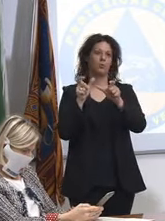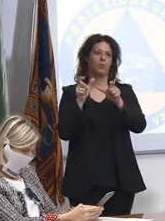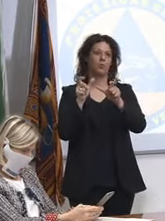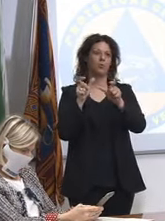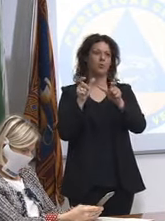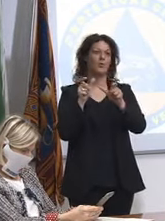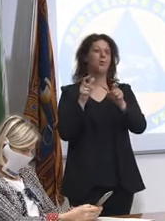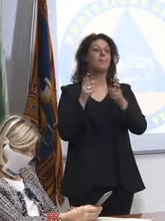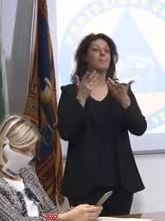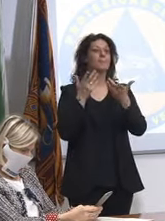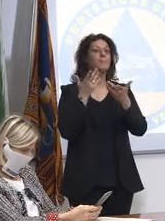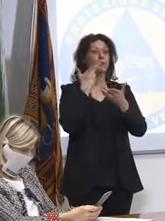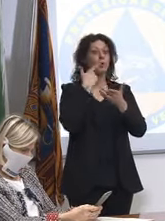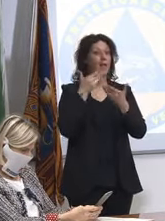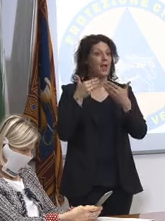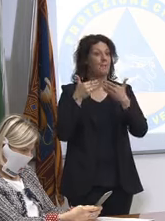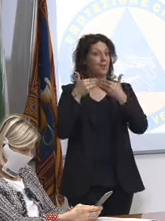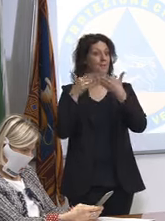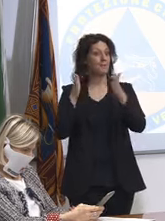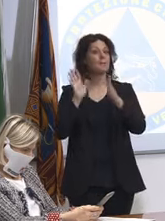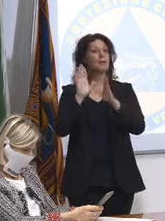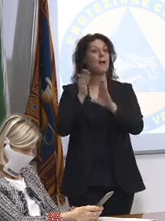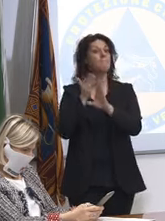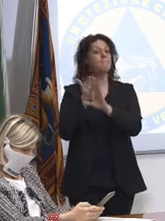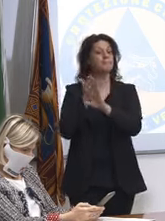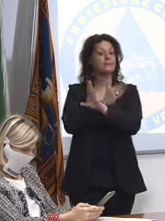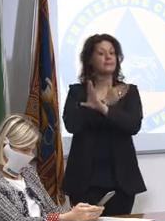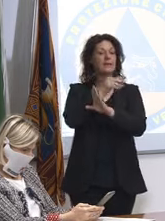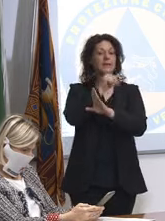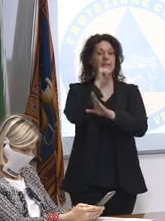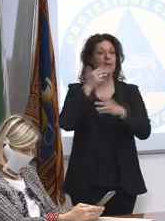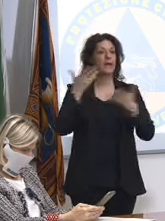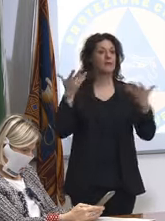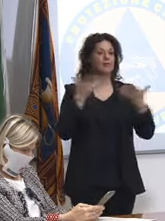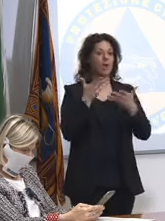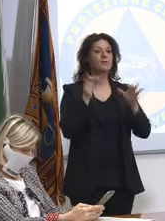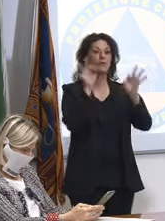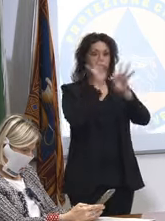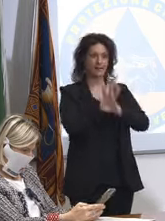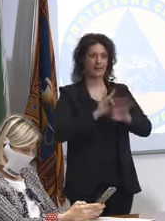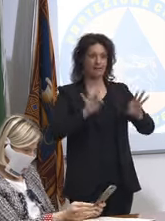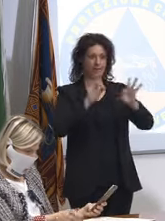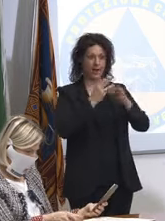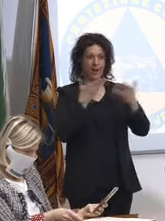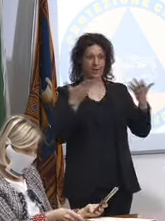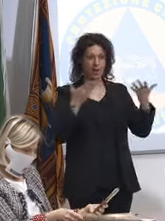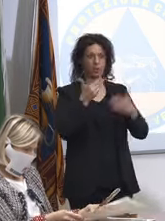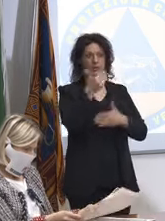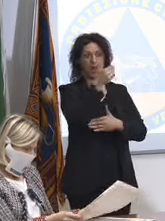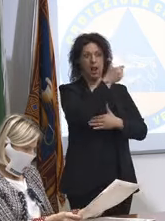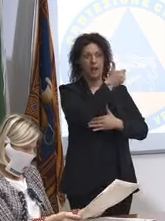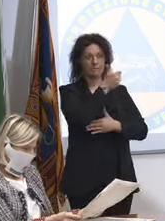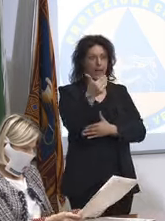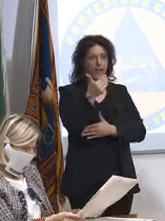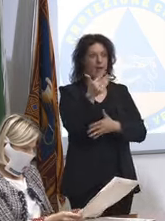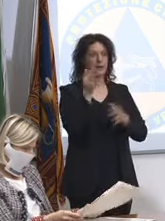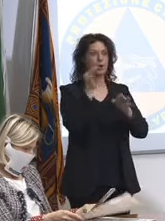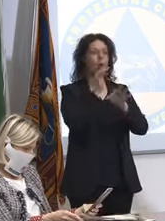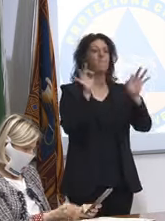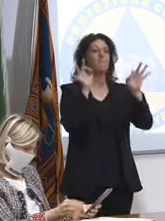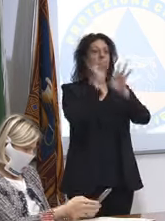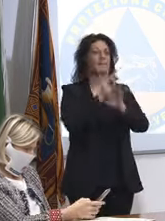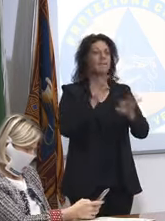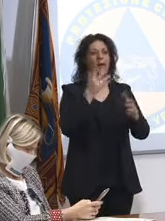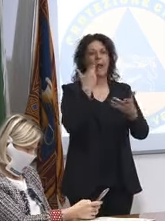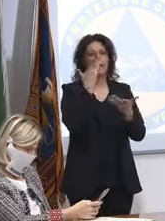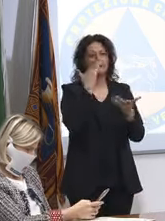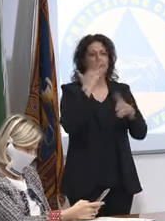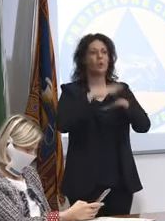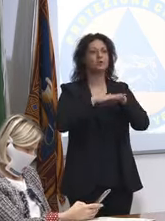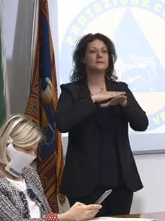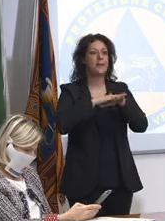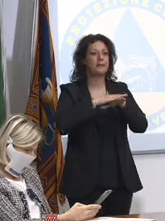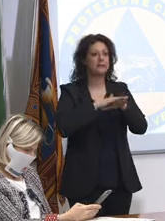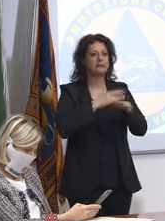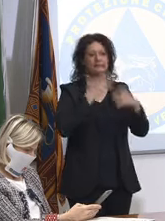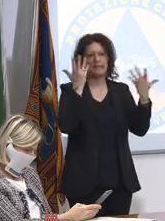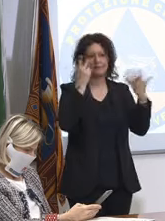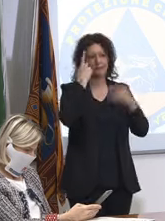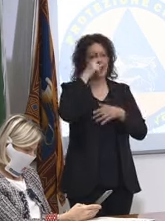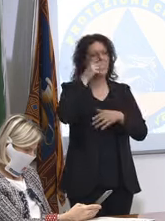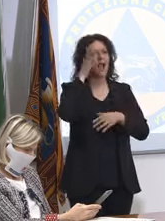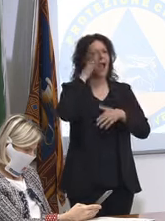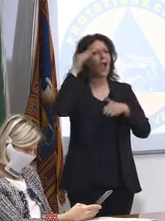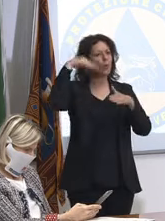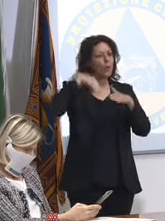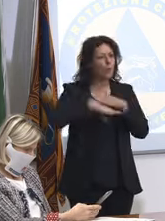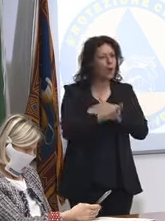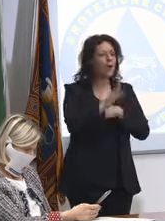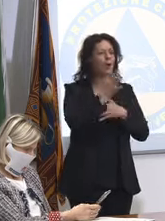che è rappresentato dagli alberghi, dall'offerta ovviamente ricettiva, ma anche da una serie di servizi che sono il parco acquatico, che sono le attività